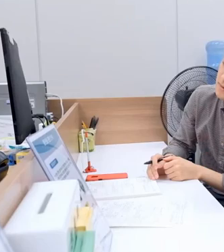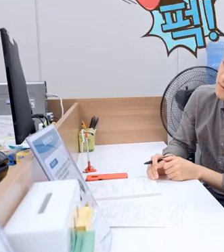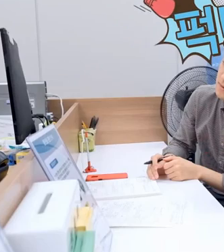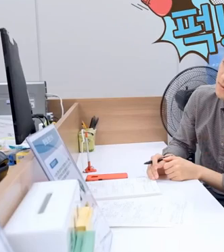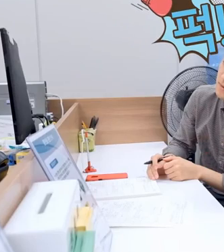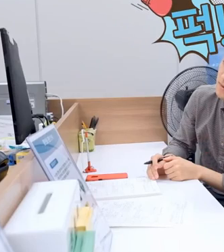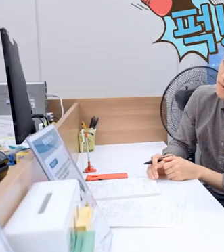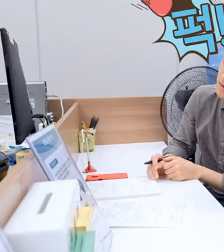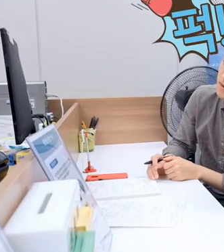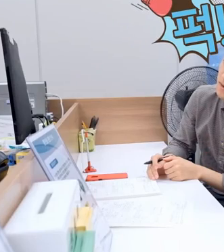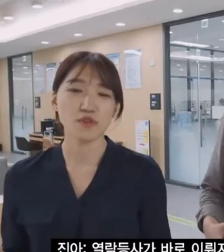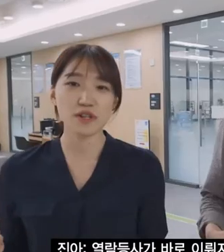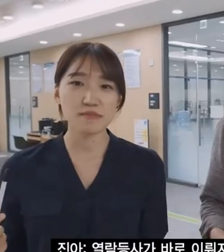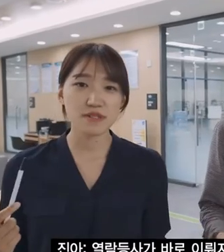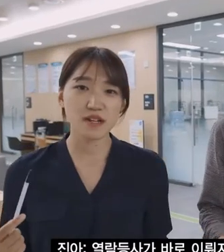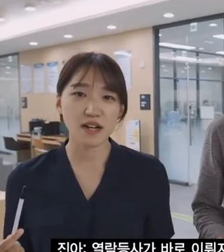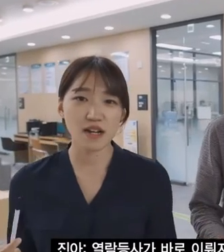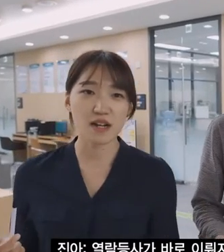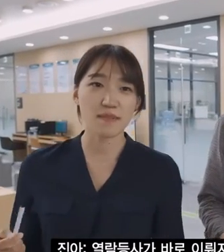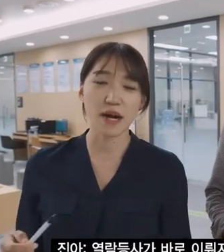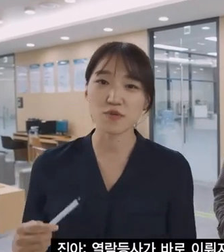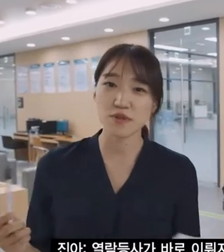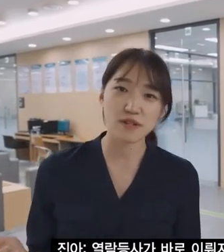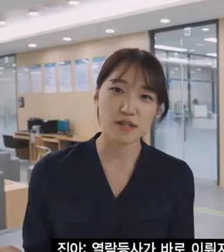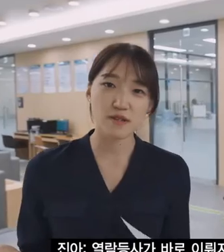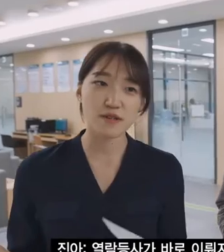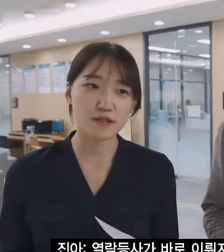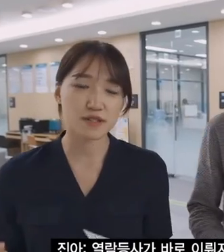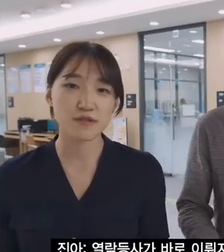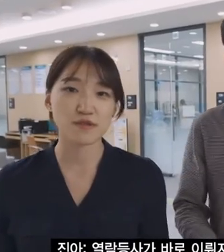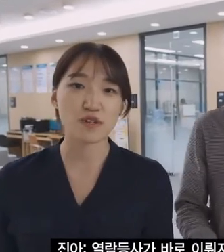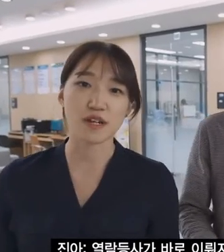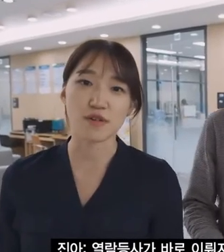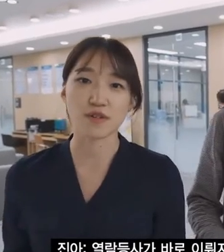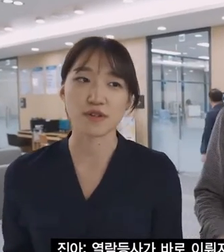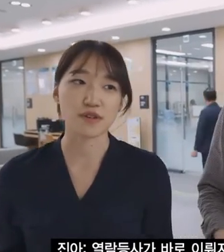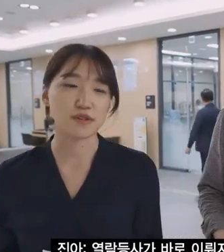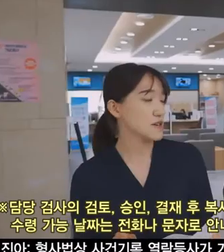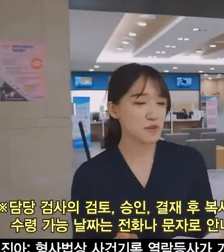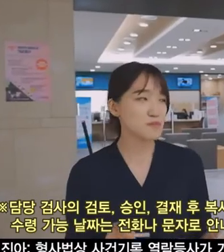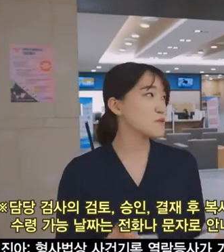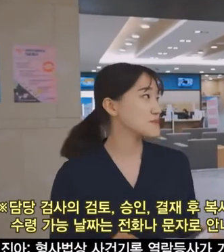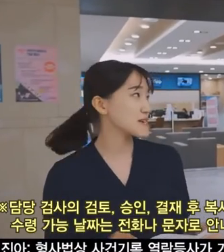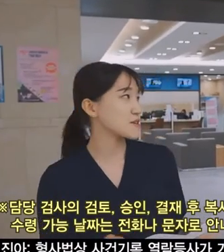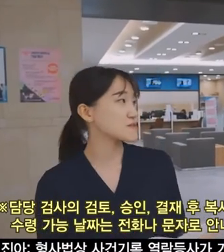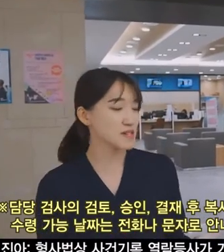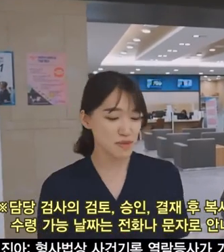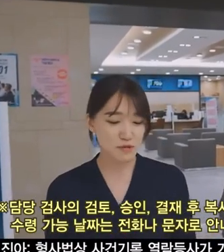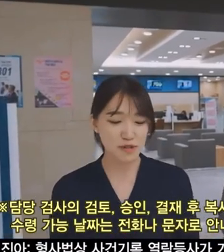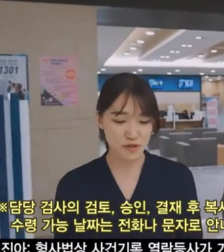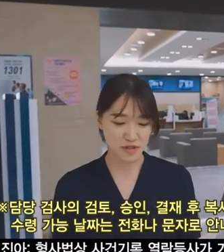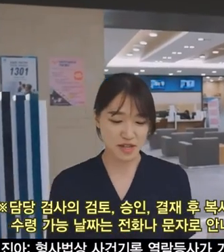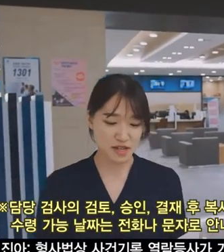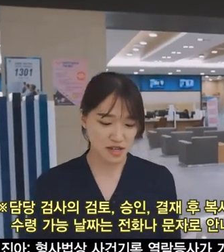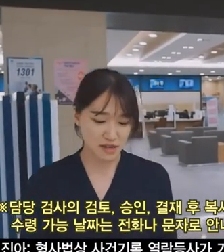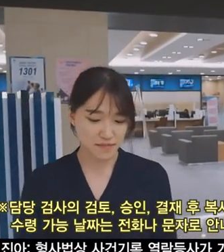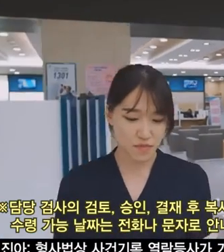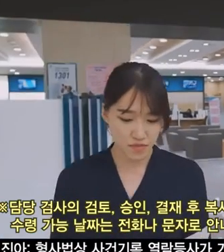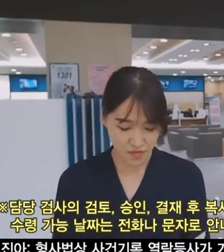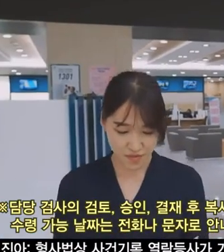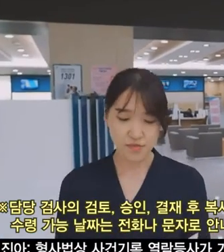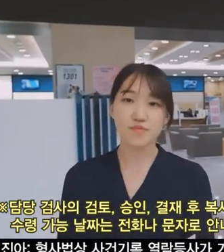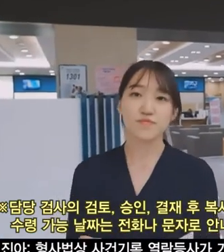걸리시고 열람 등사가 바로 이루어지는 건 줄 알았거든요. 특성소법상 결제가 필요한 거였네.